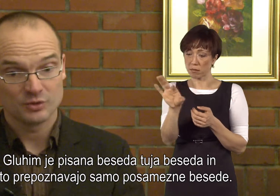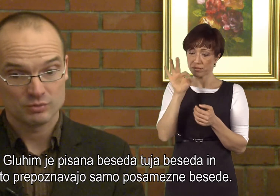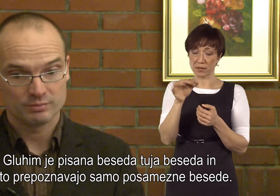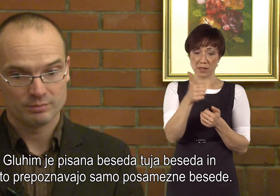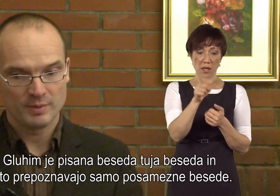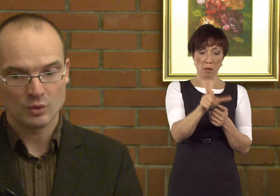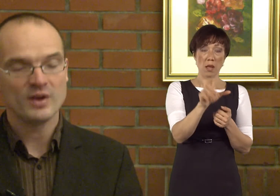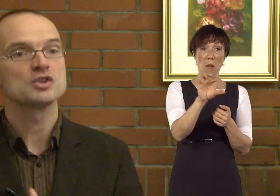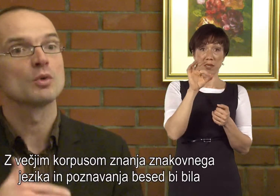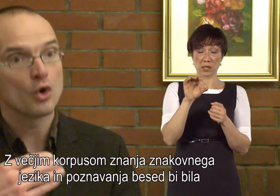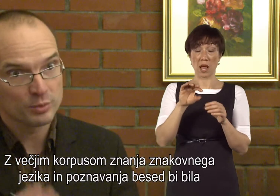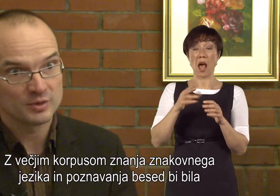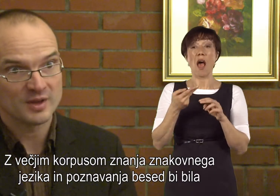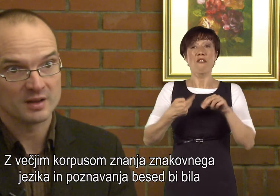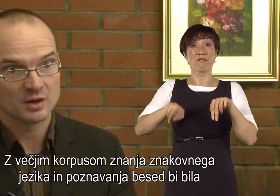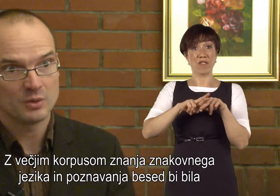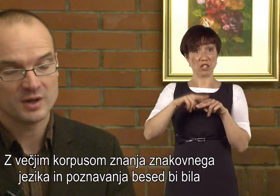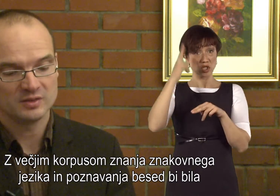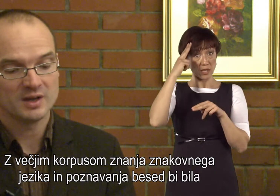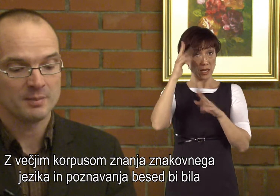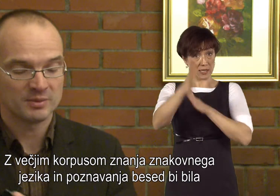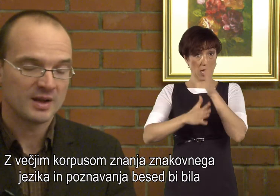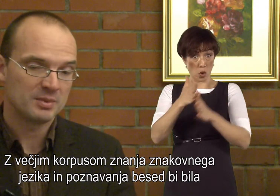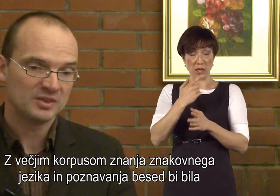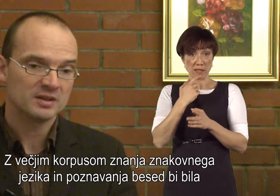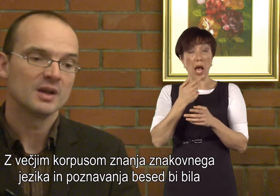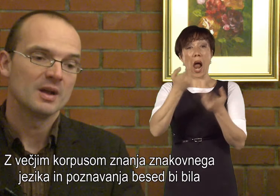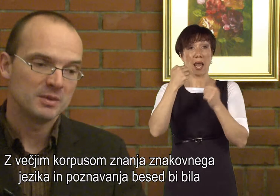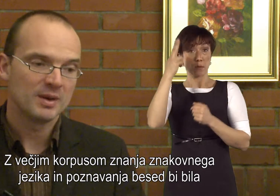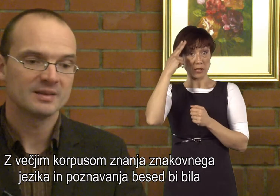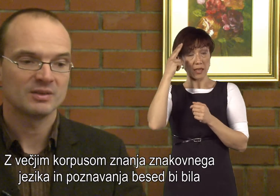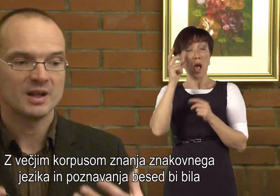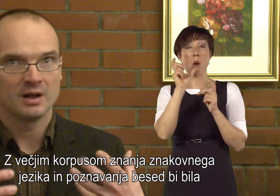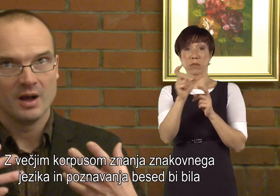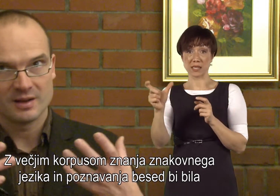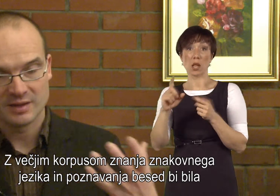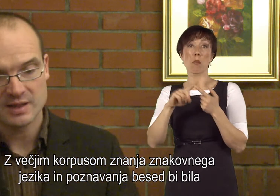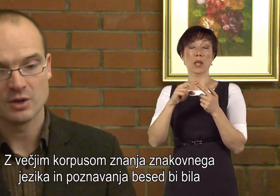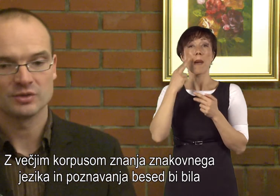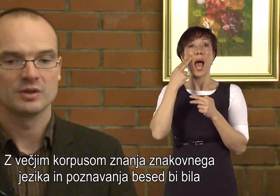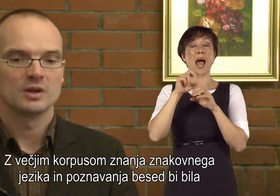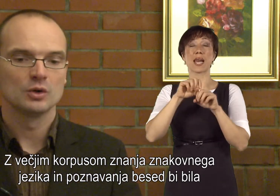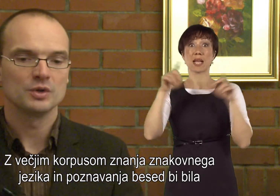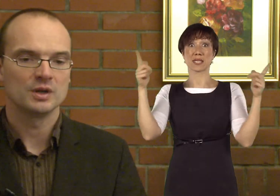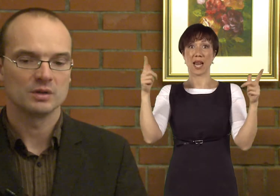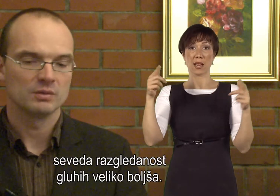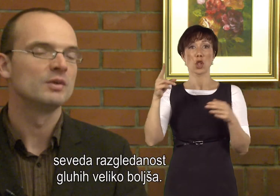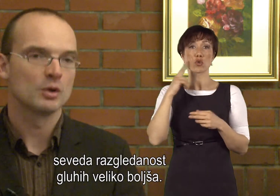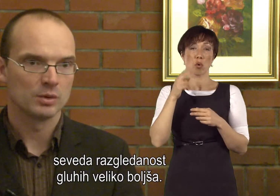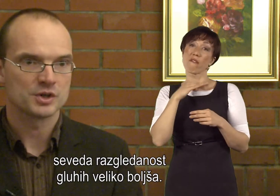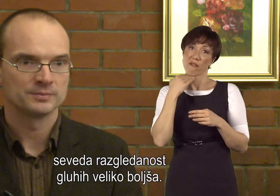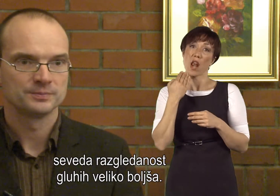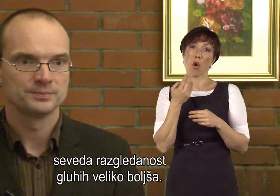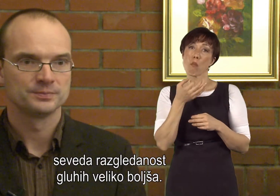Z, bom rekel, večjim korpusom znanja znakovnega jezika in prepoznavanja besed bi bila seveda razgledanost gluhih